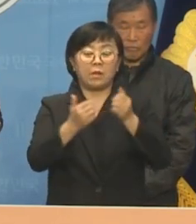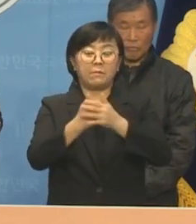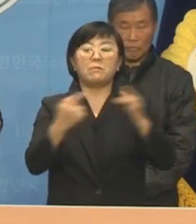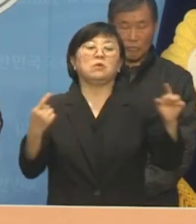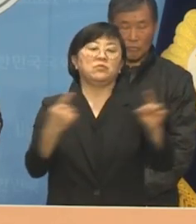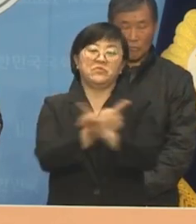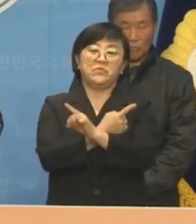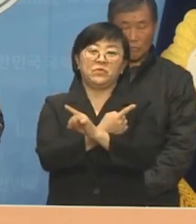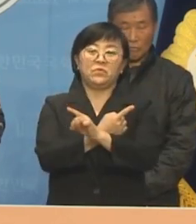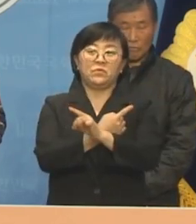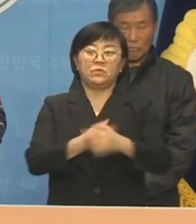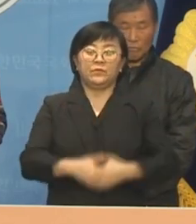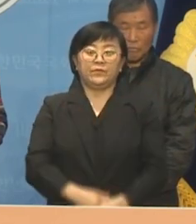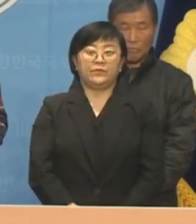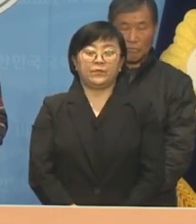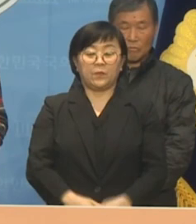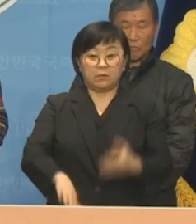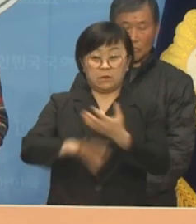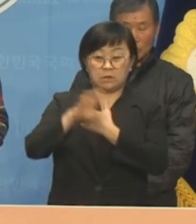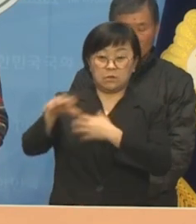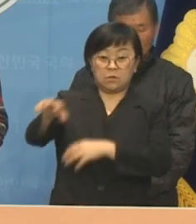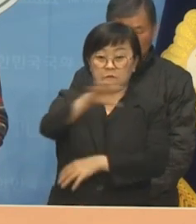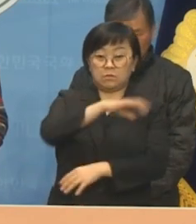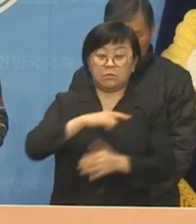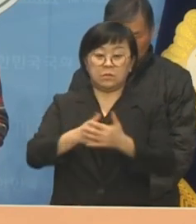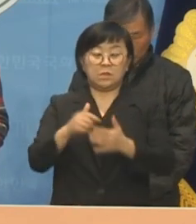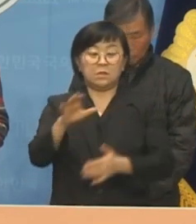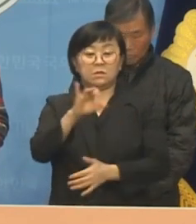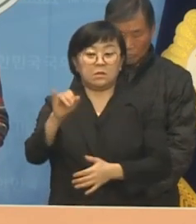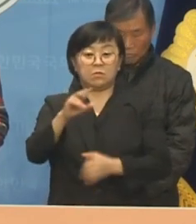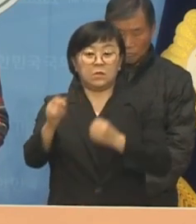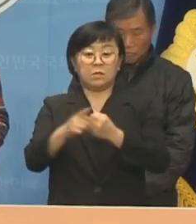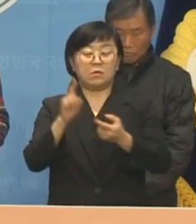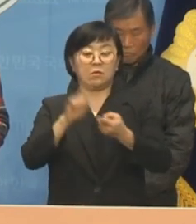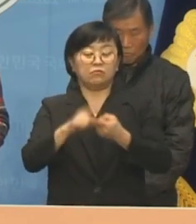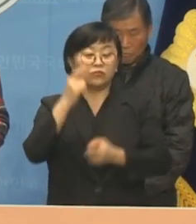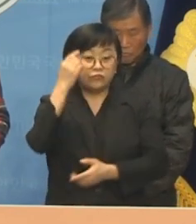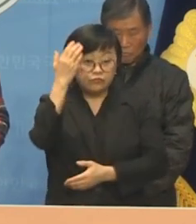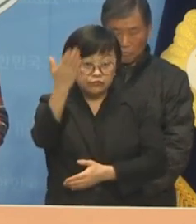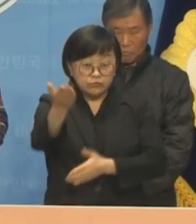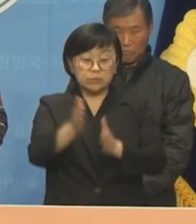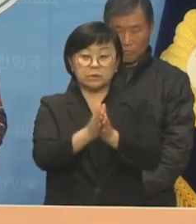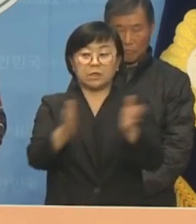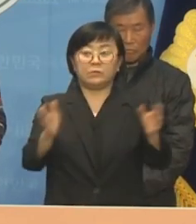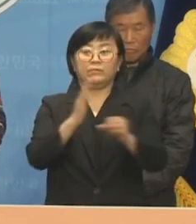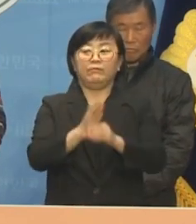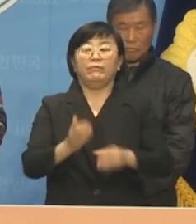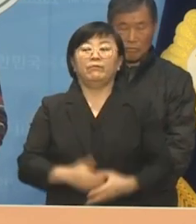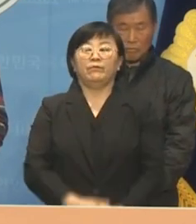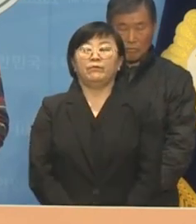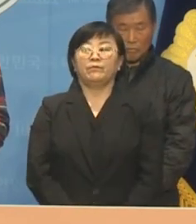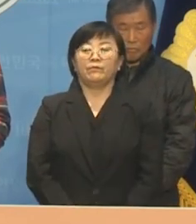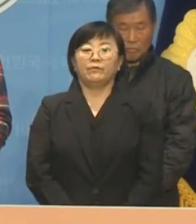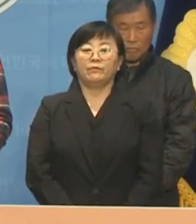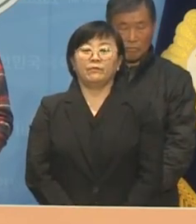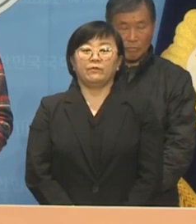갈았고요. 탄핵해서 갈았고 다른 곳에서도 이장들에 대해서 이것들을 묻는 작업들이 계속 이루어지고 있습니다.